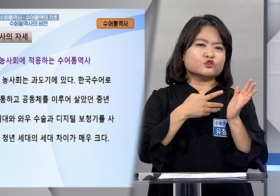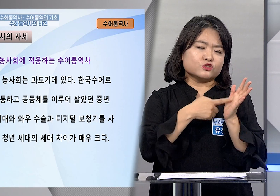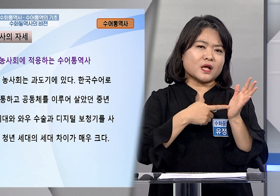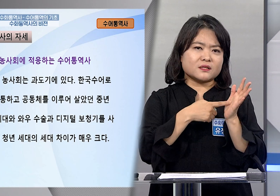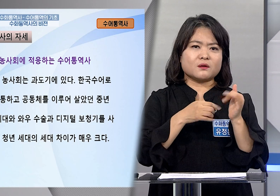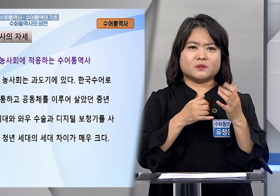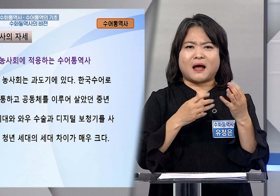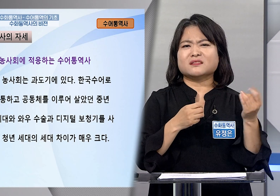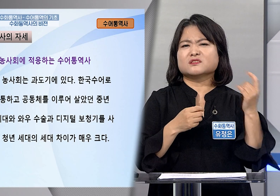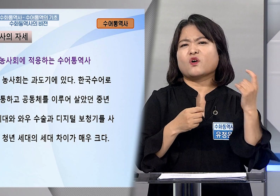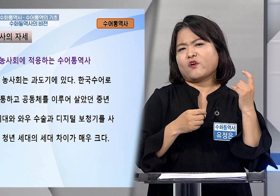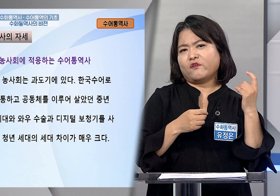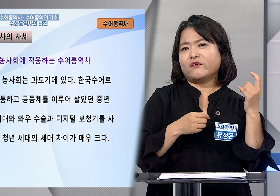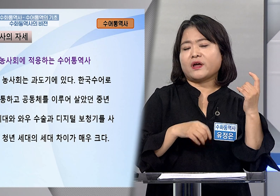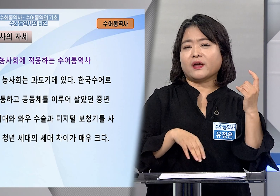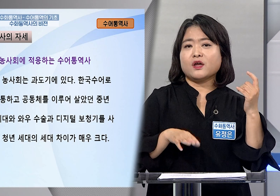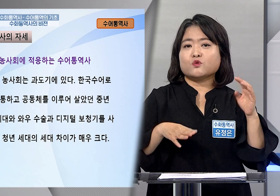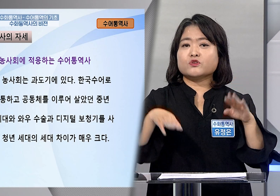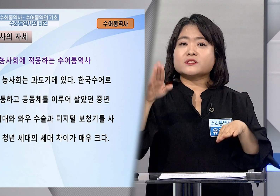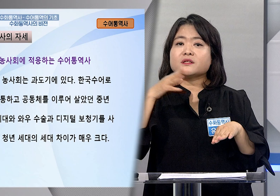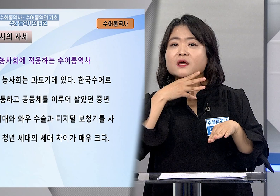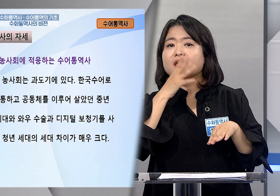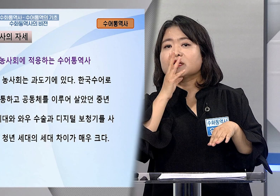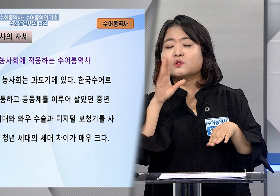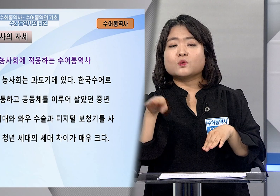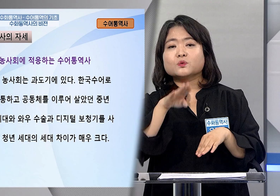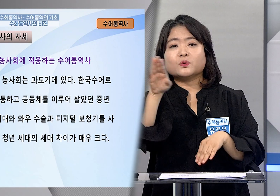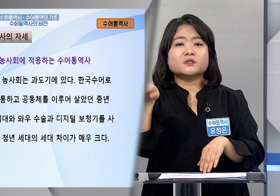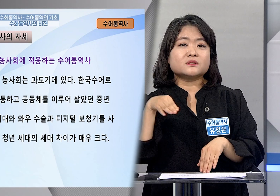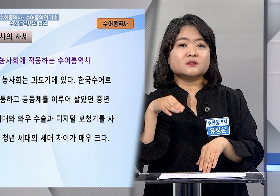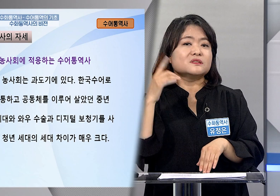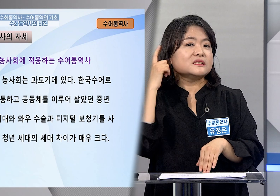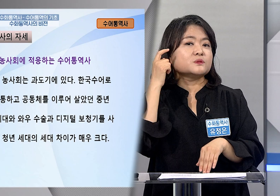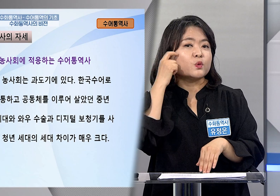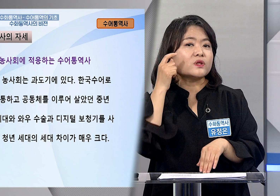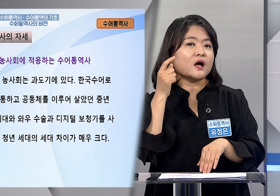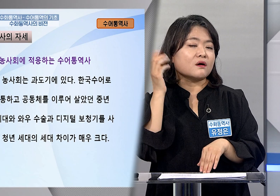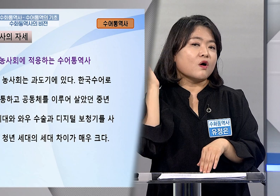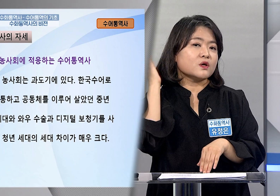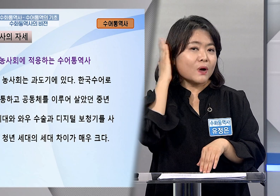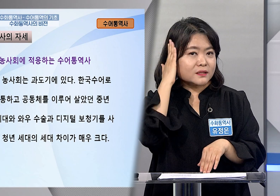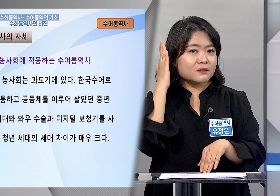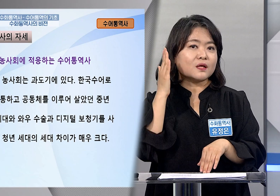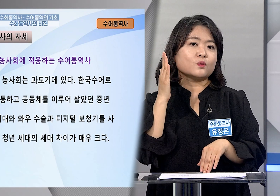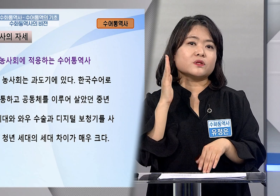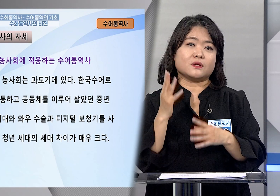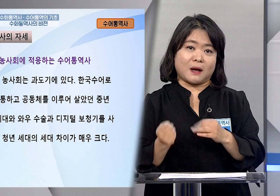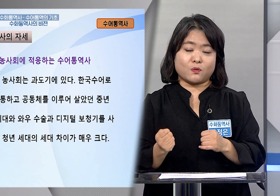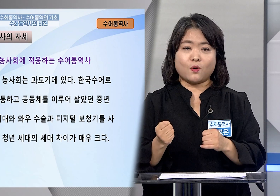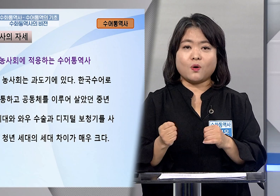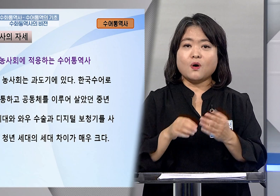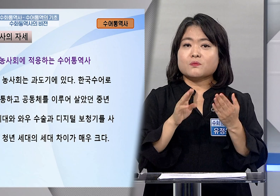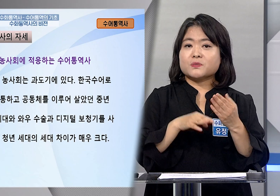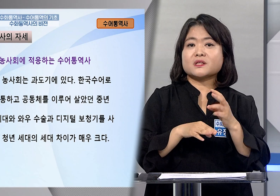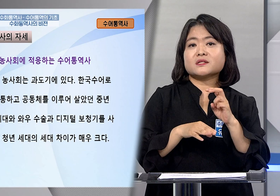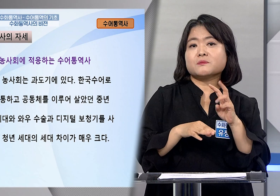와우수술한 사람들 많이 들어요. 예. 윗세대의 농노인들은 듣지 못하 거의 완전한 농인들이 많고 밑에 20,